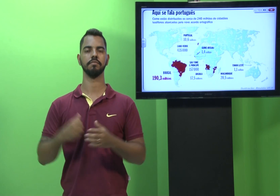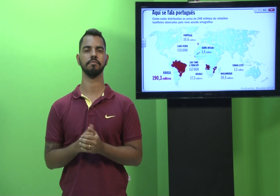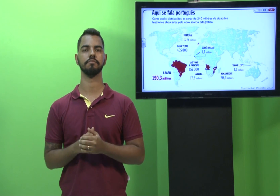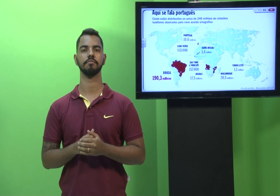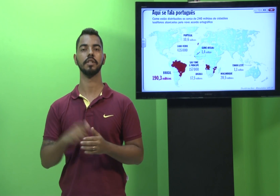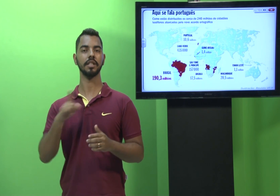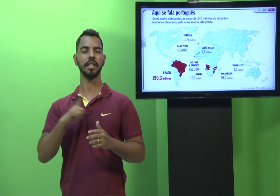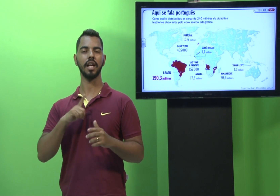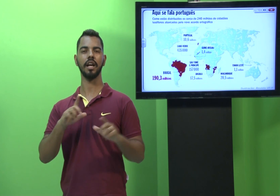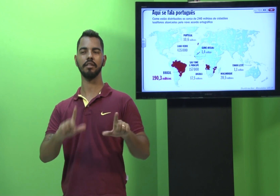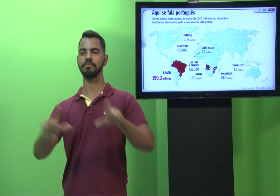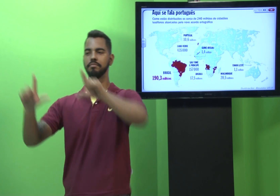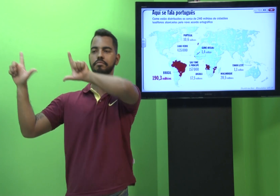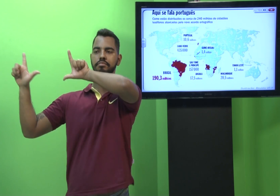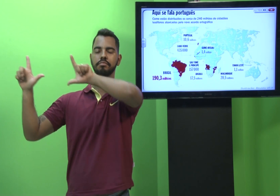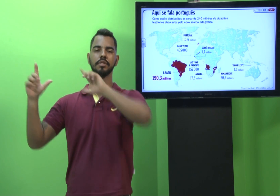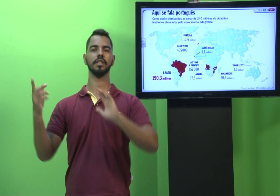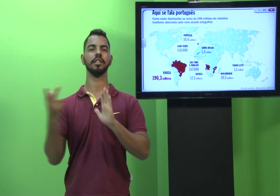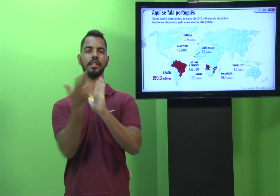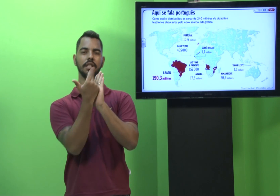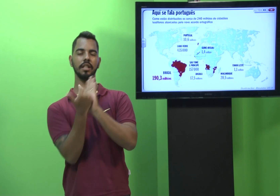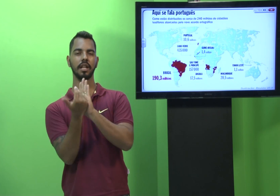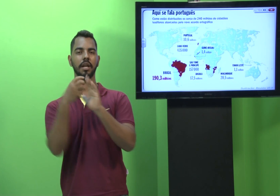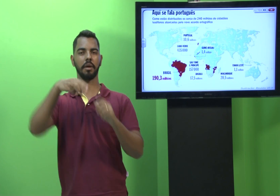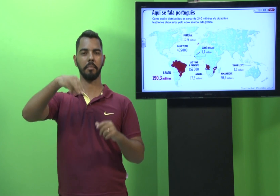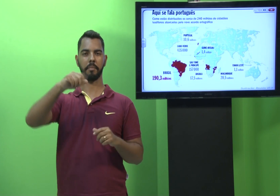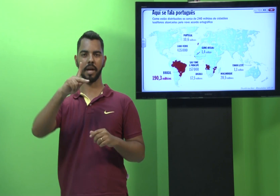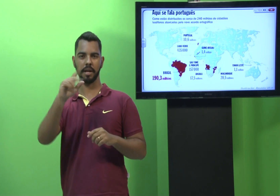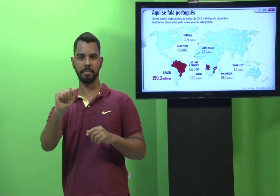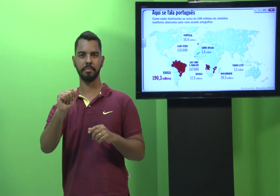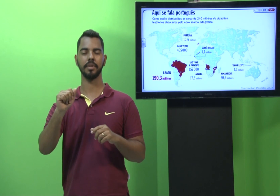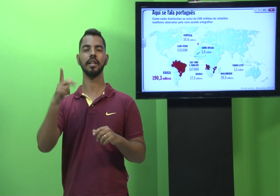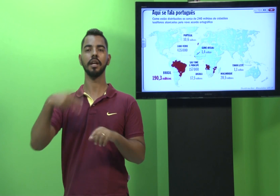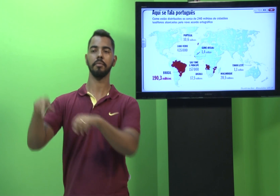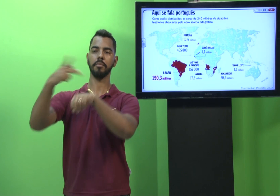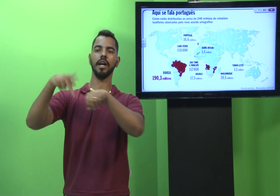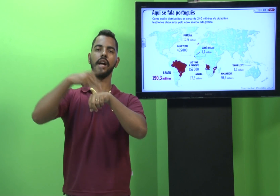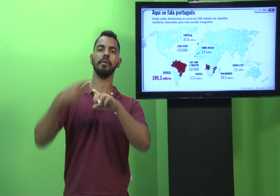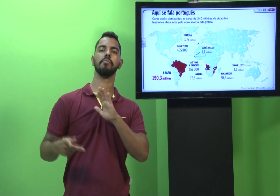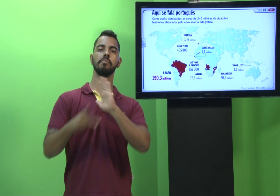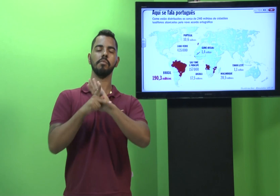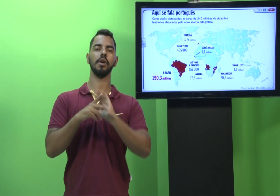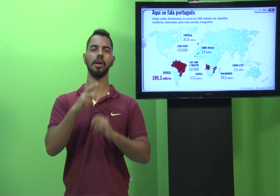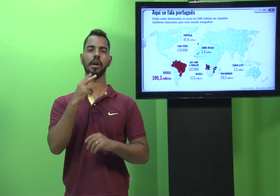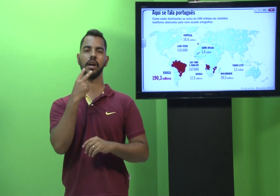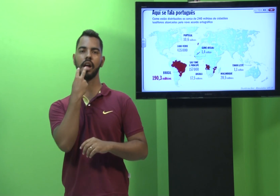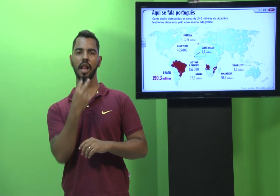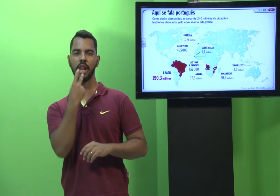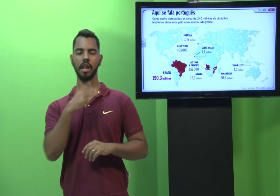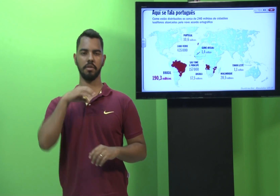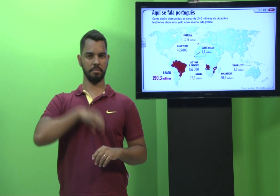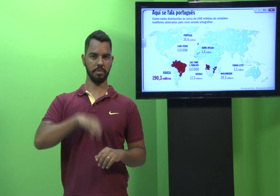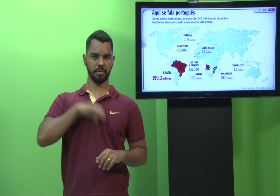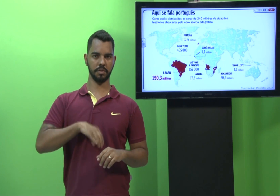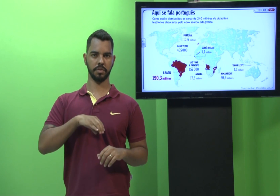onde temos uma distribuição de mais de 240 milhões de cidadãos que falam a língua